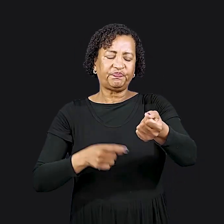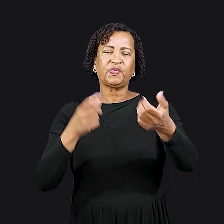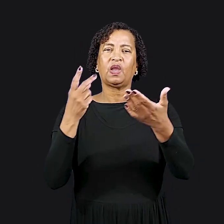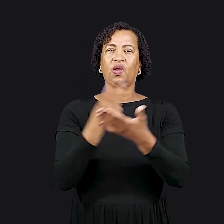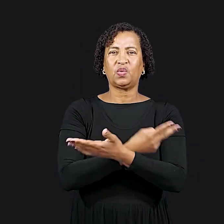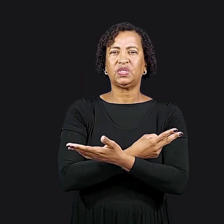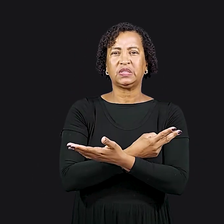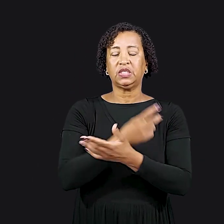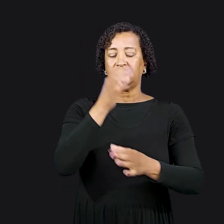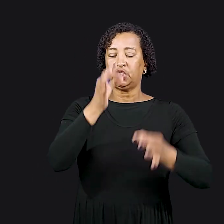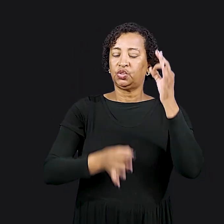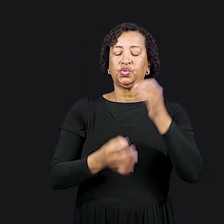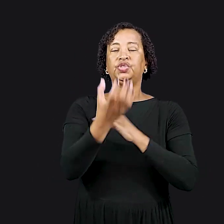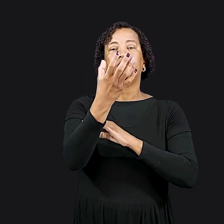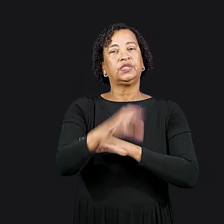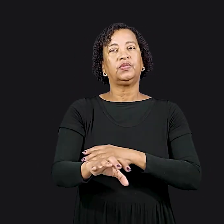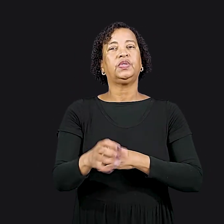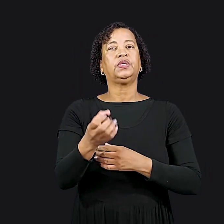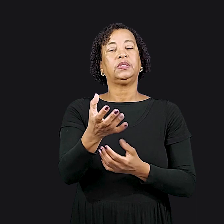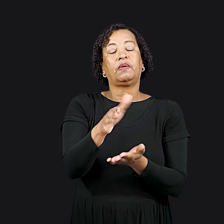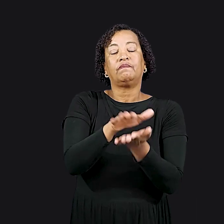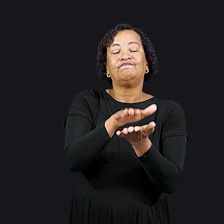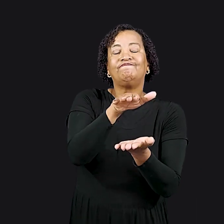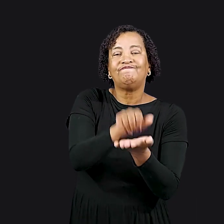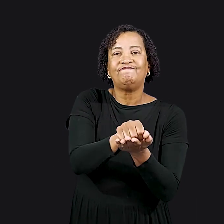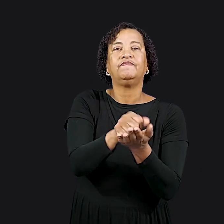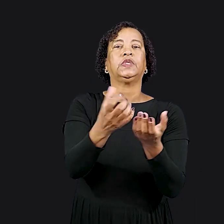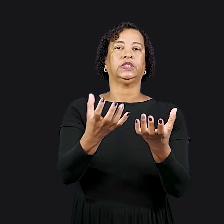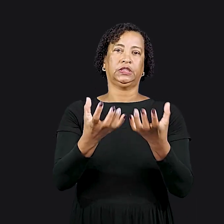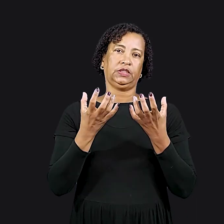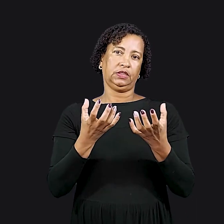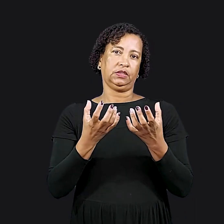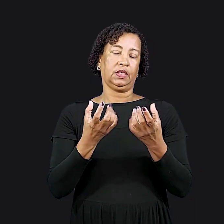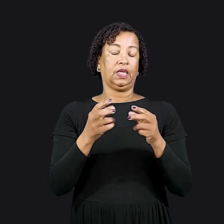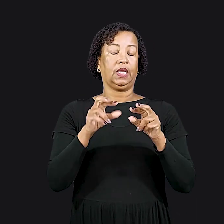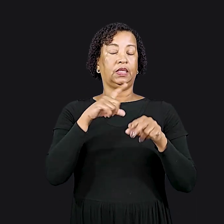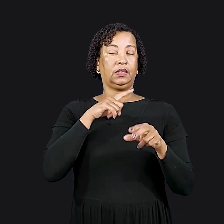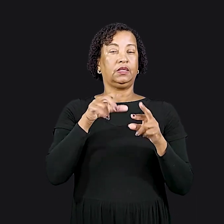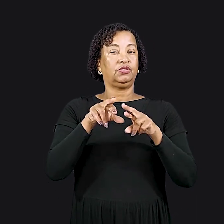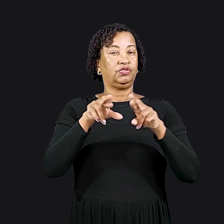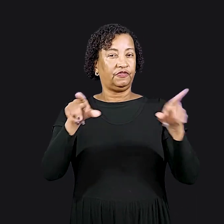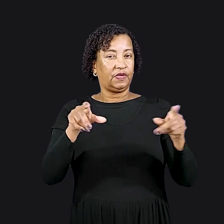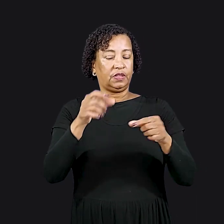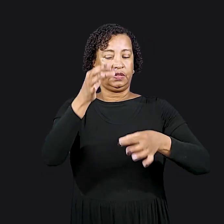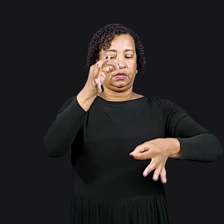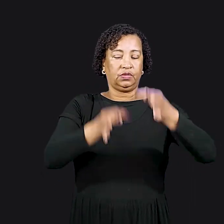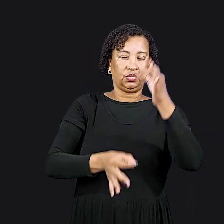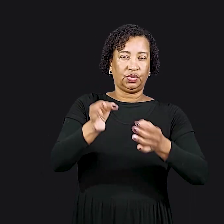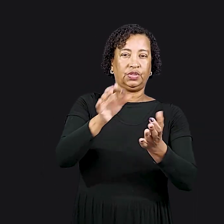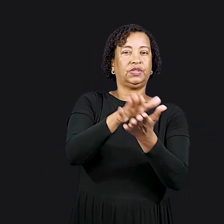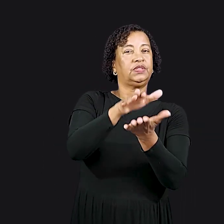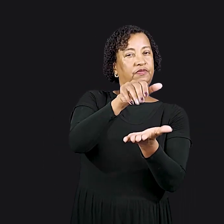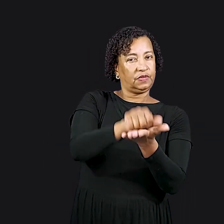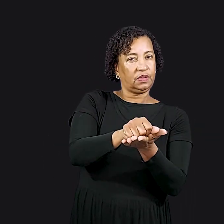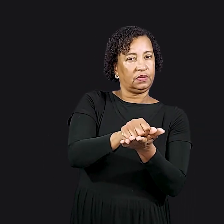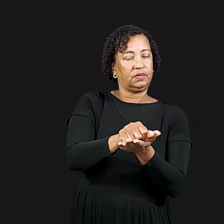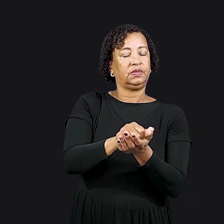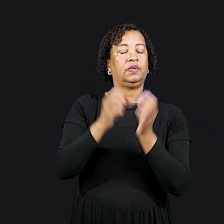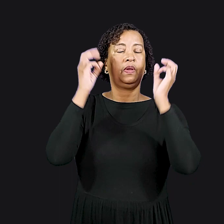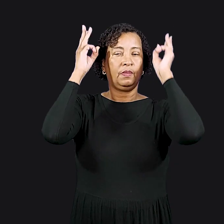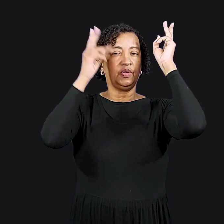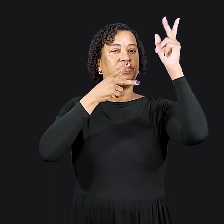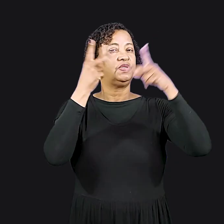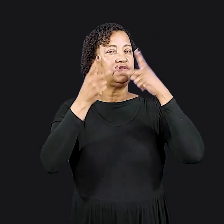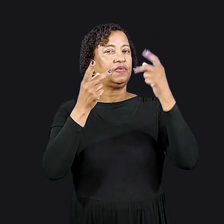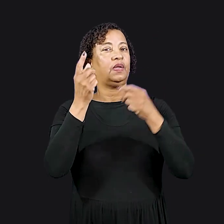queriam justiça, queriam vingança. Há uma diferença entre justiça e vingança. Moisés disse olho